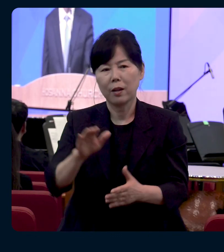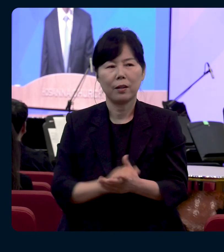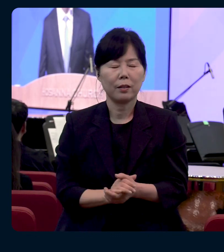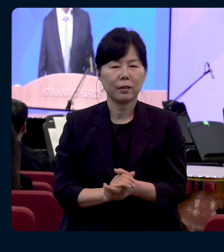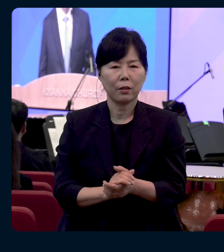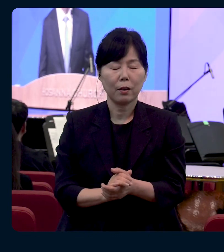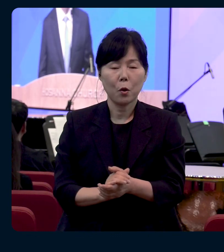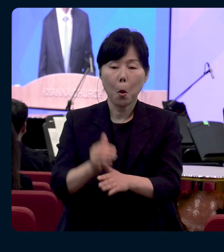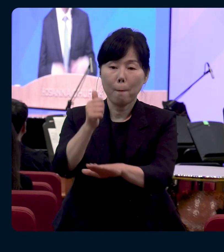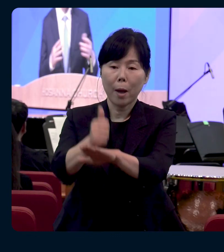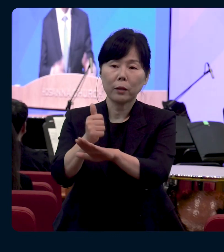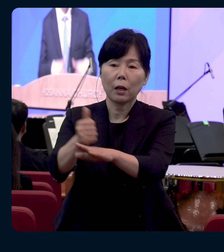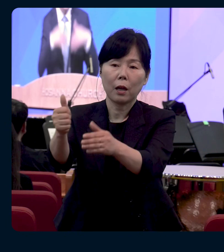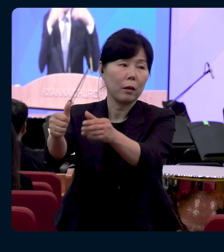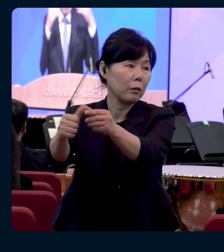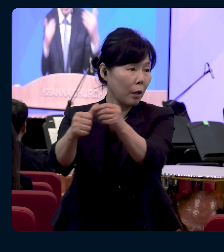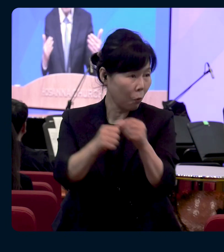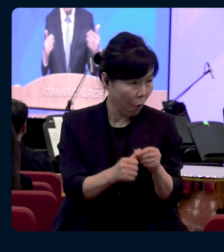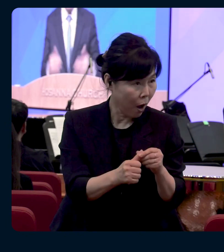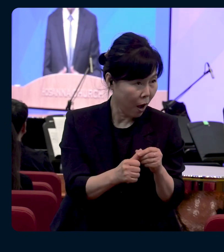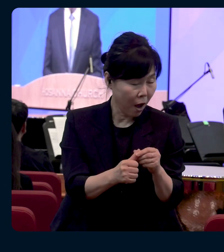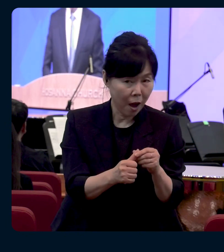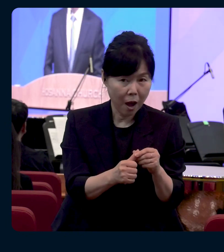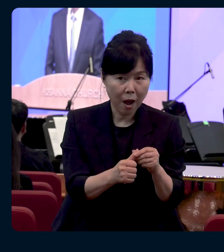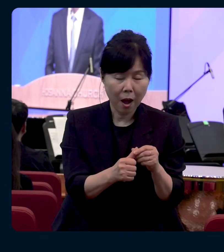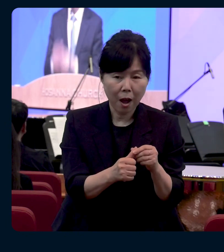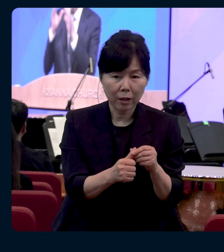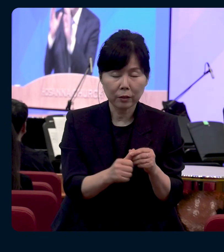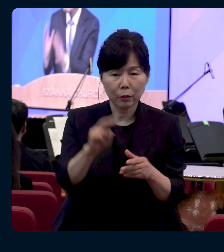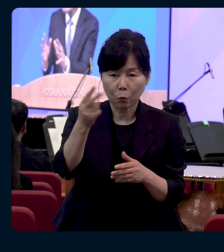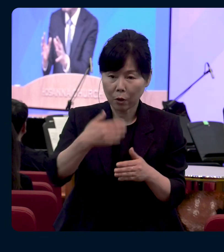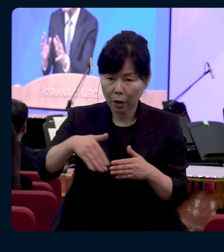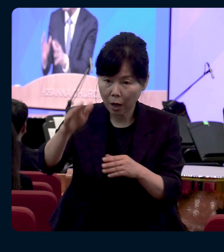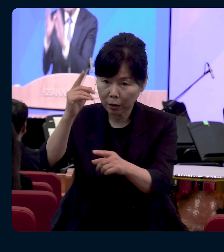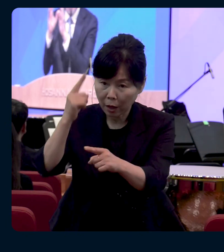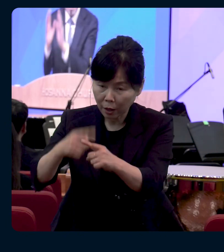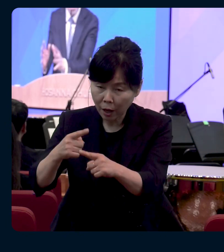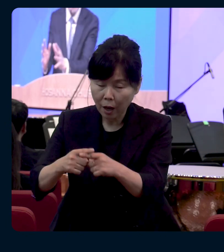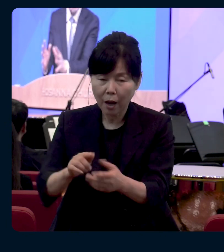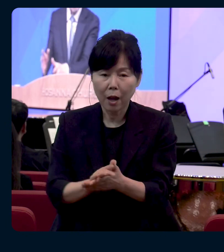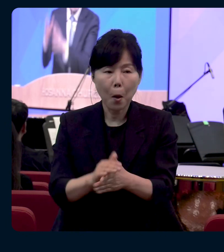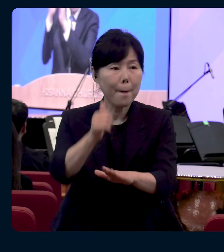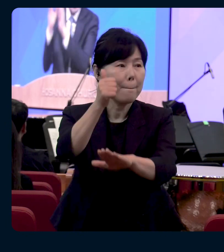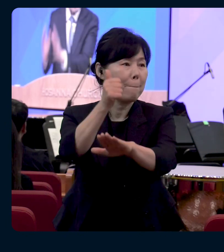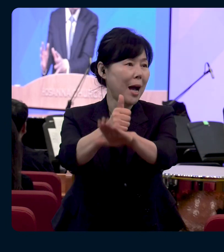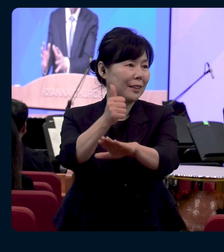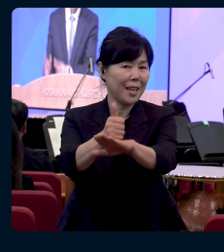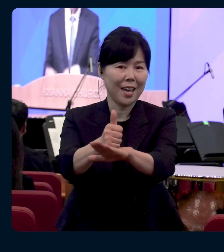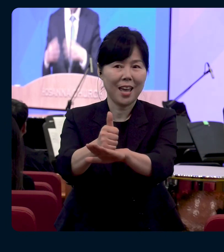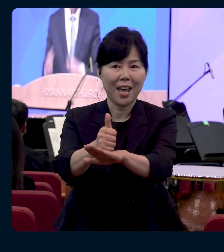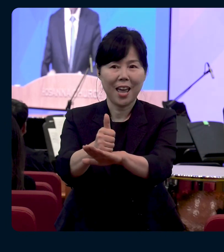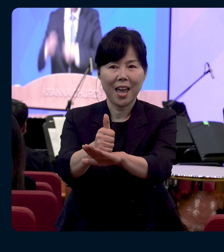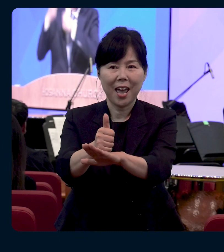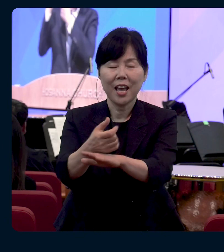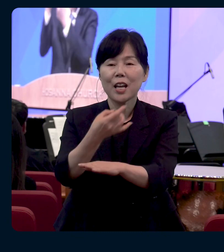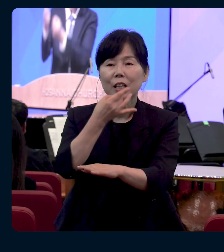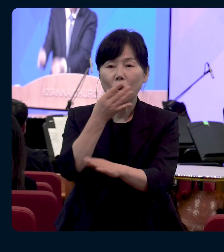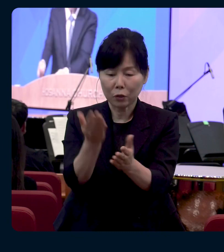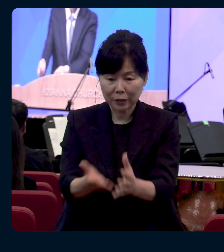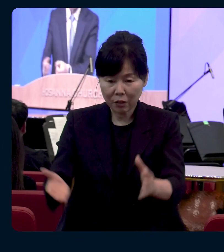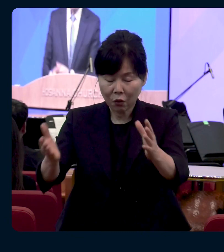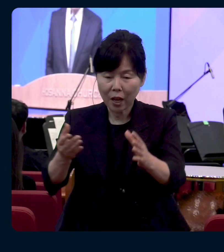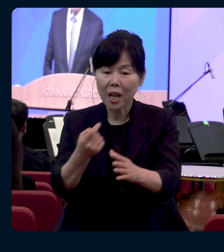데리고 오니까 이제 돌아가는 그 형제들 가운데 하필이면 베냐민의 곡식자루에 자기